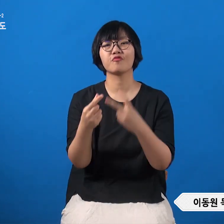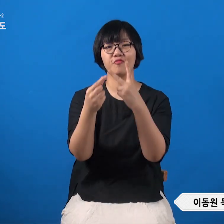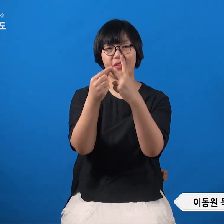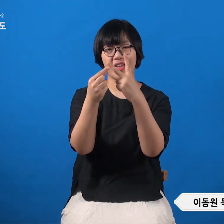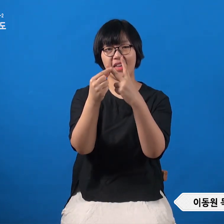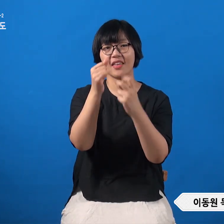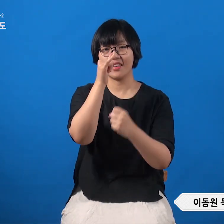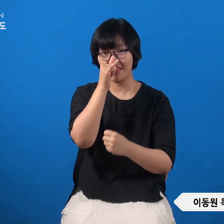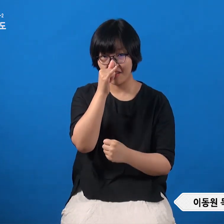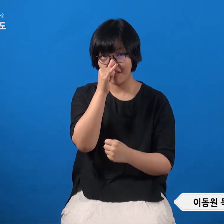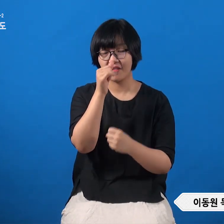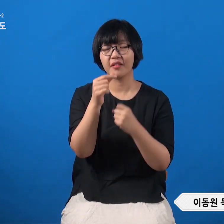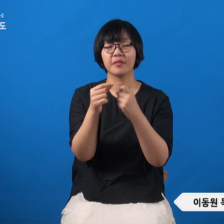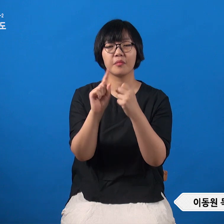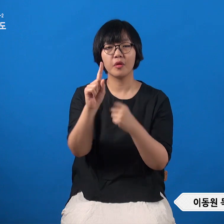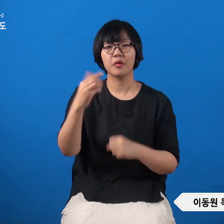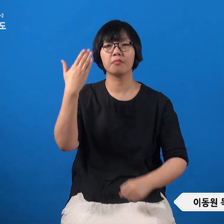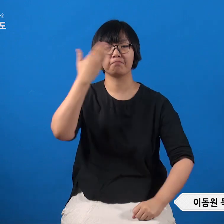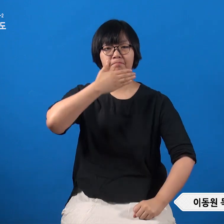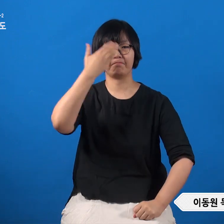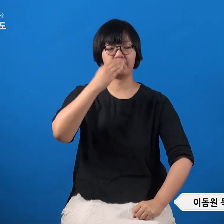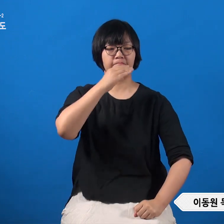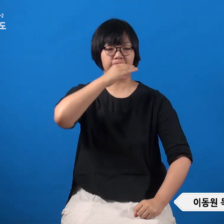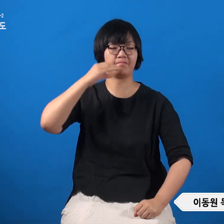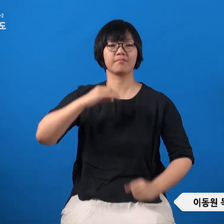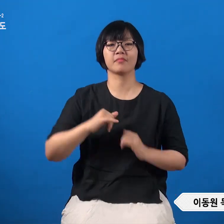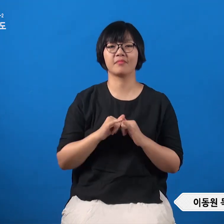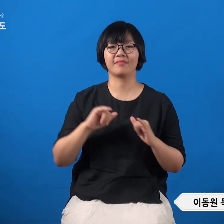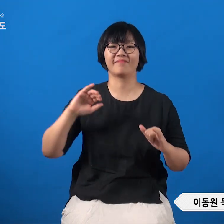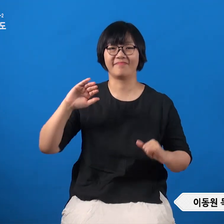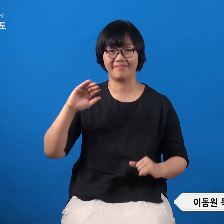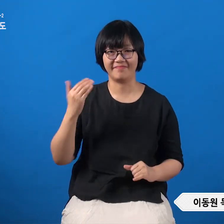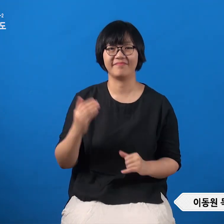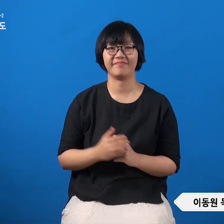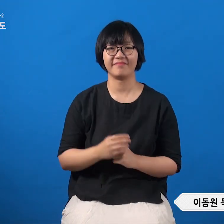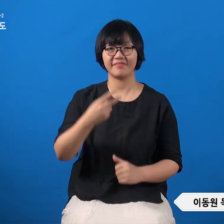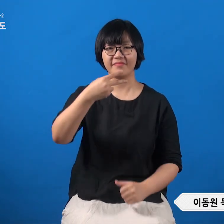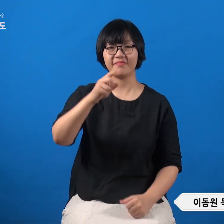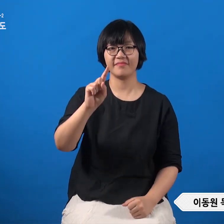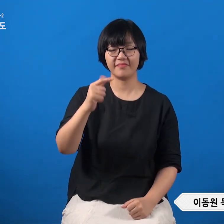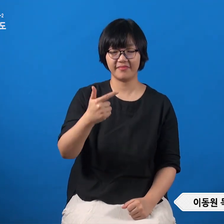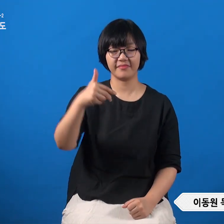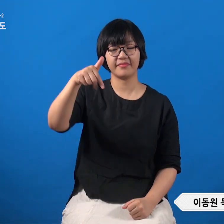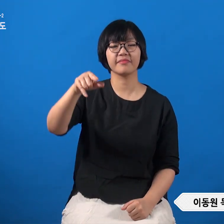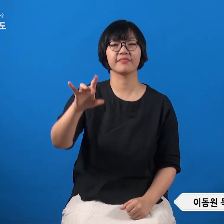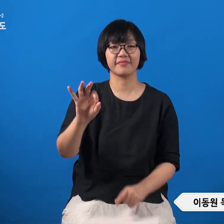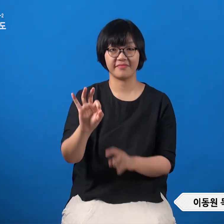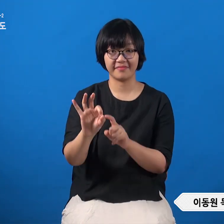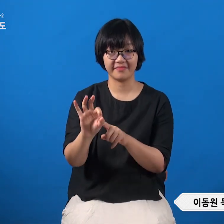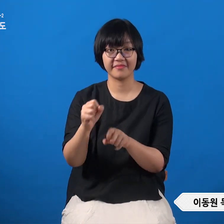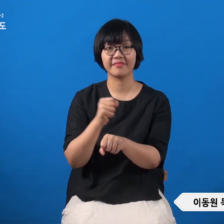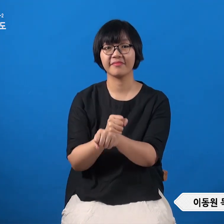뿐만 아니라 단정한 사람이 되게 한다는 것입니다. 여기 단정이라는 단어는 원어에서 또한